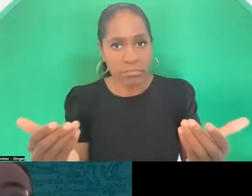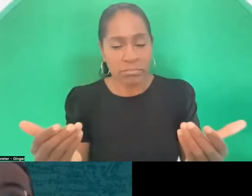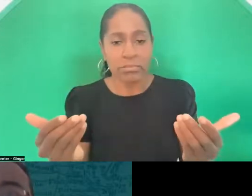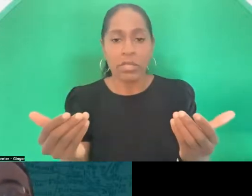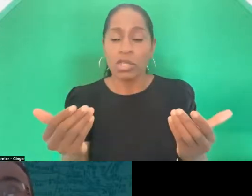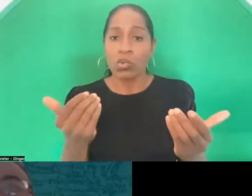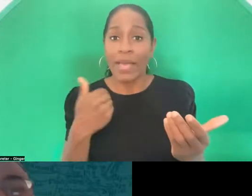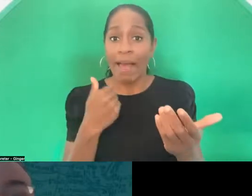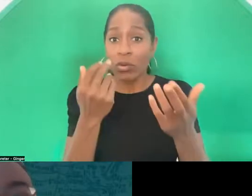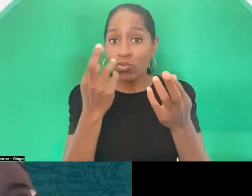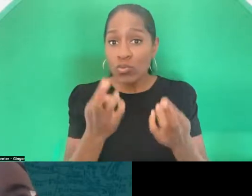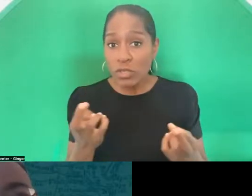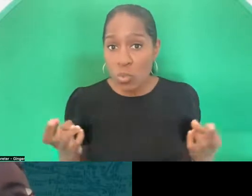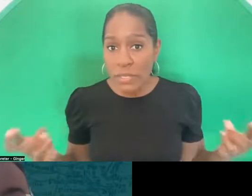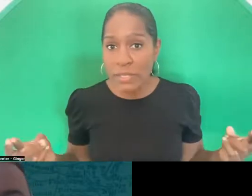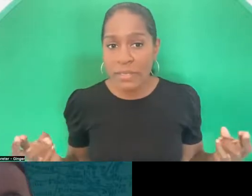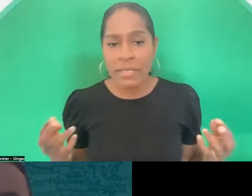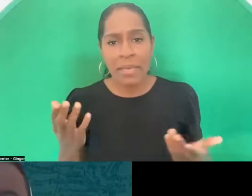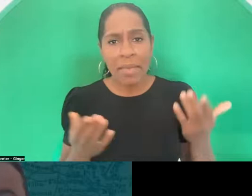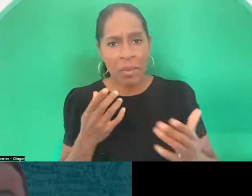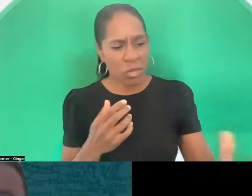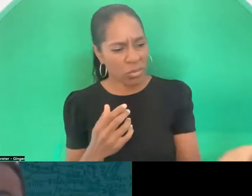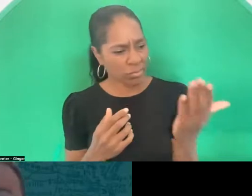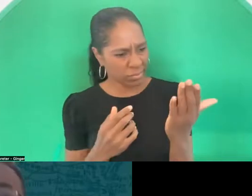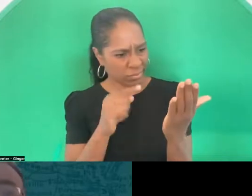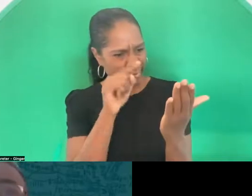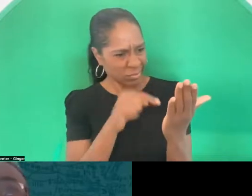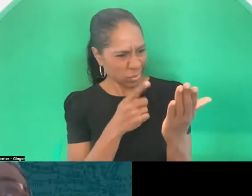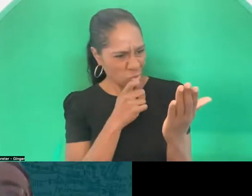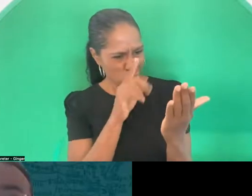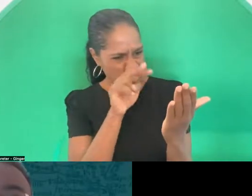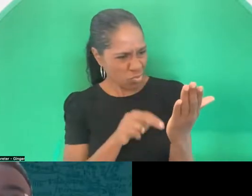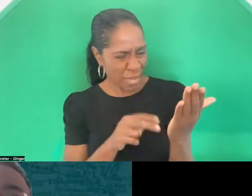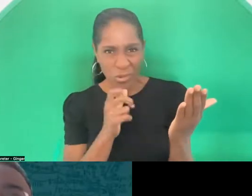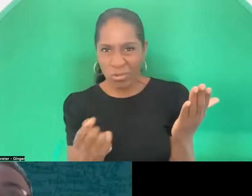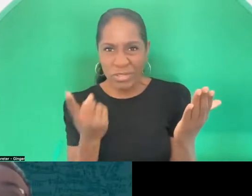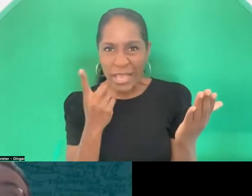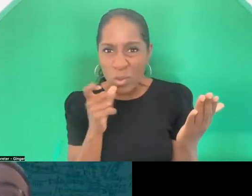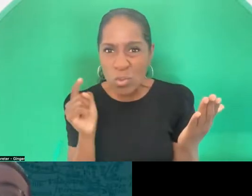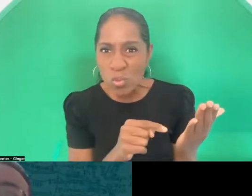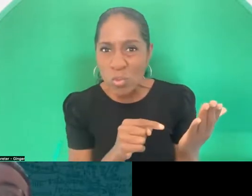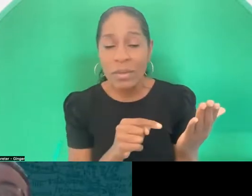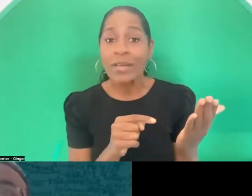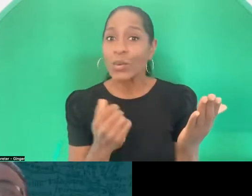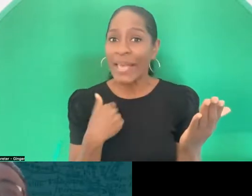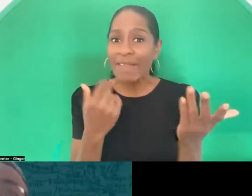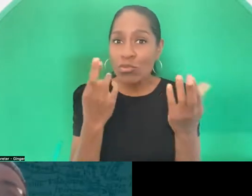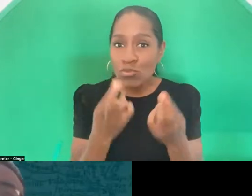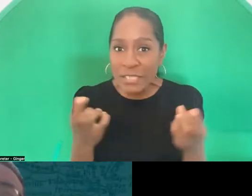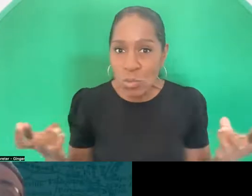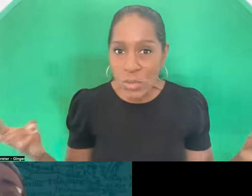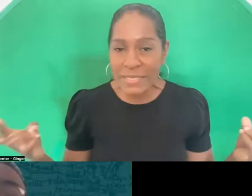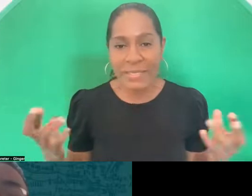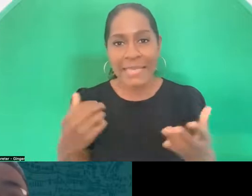quieran Pero tenemos recursos que pueden usar no entiendo toda la gente que tenemos recursos y y